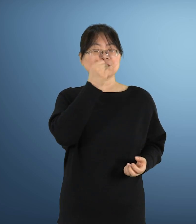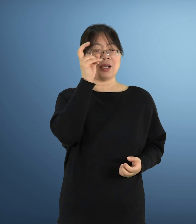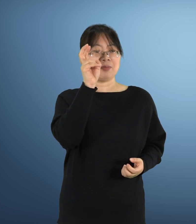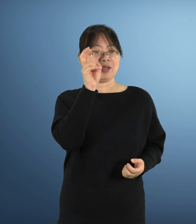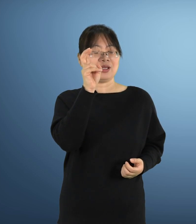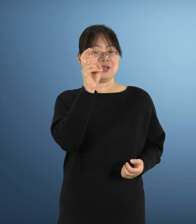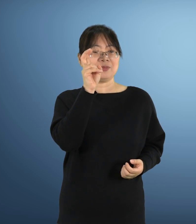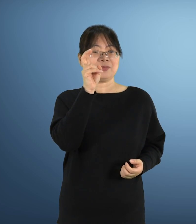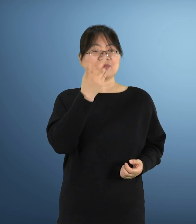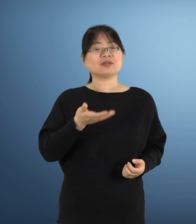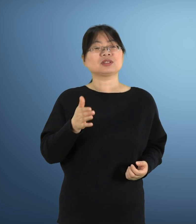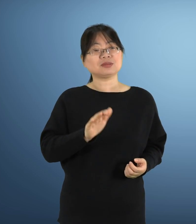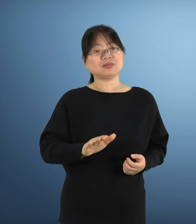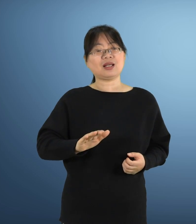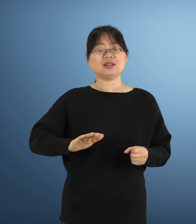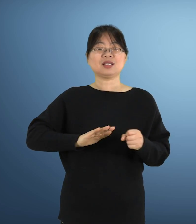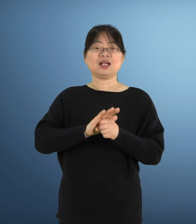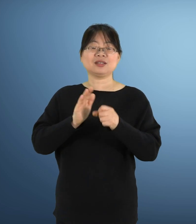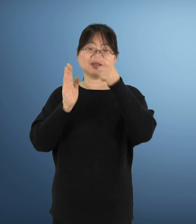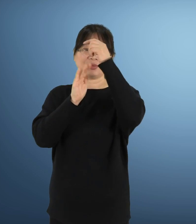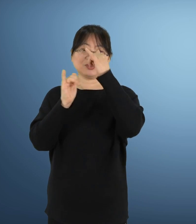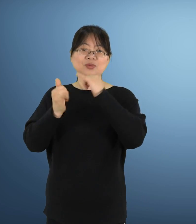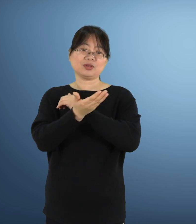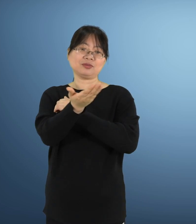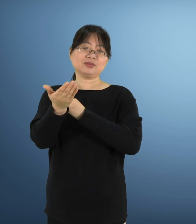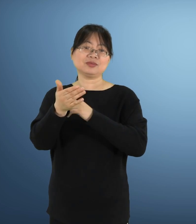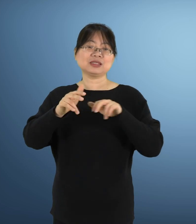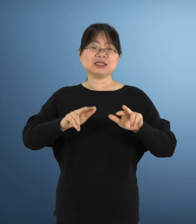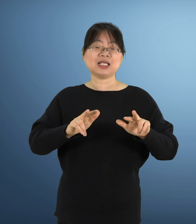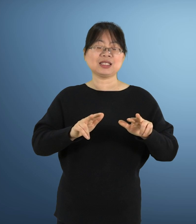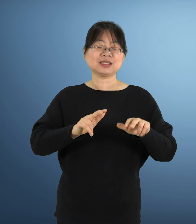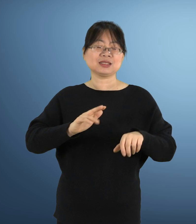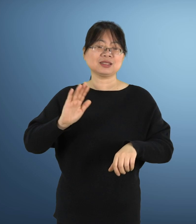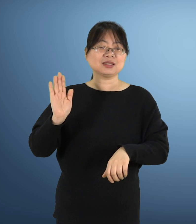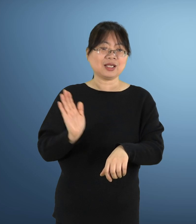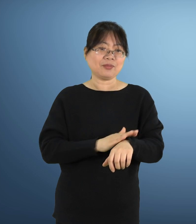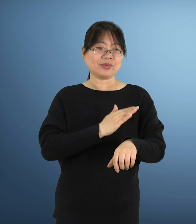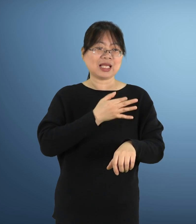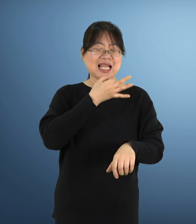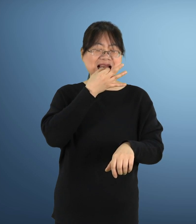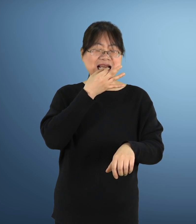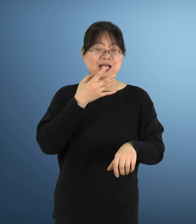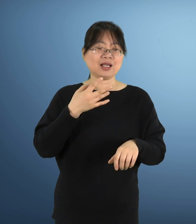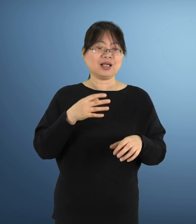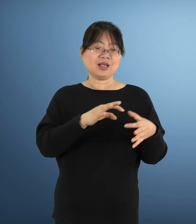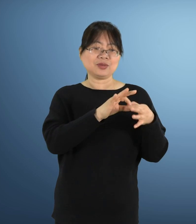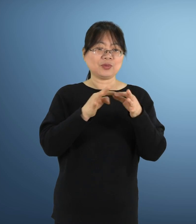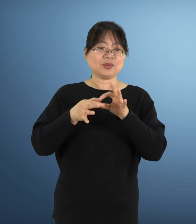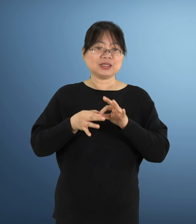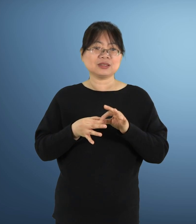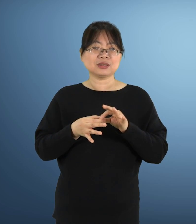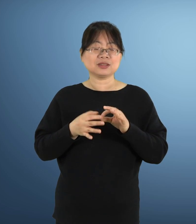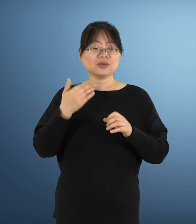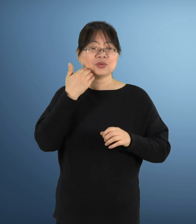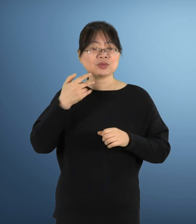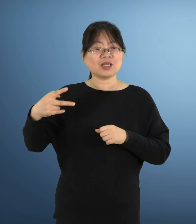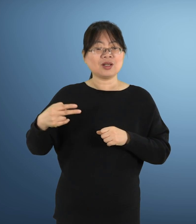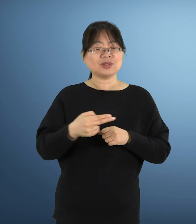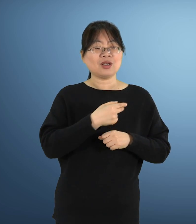사랑하는 성도 여러분, 이 고리는 누군가 끊어주기를 바라고 어떤 정책을